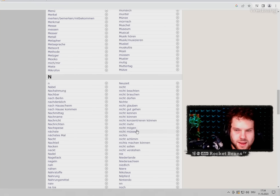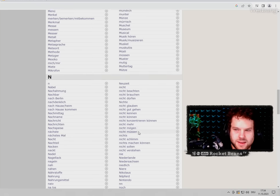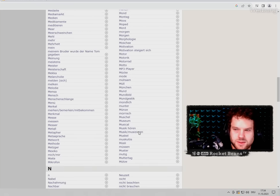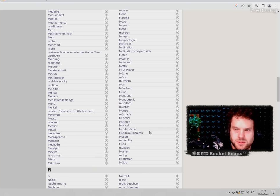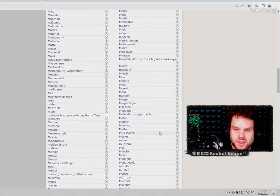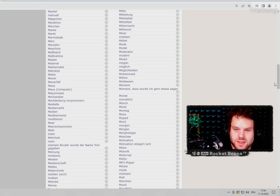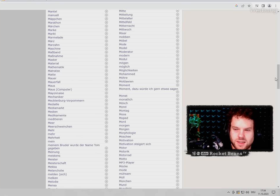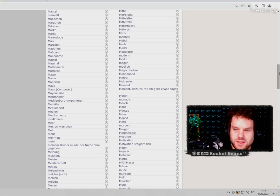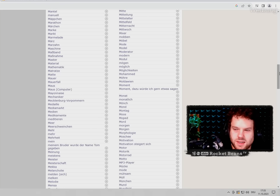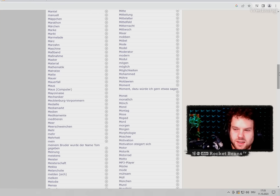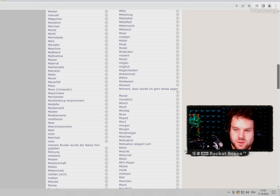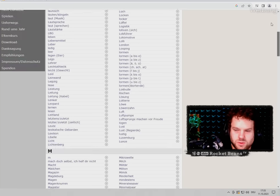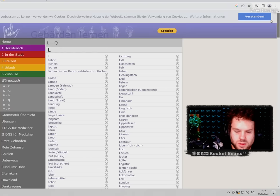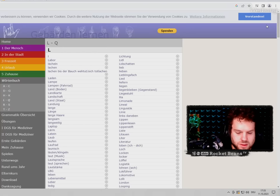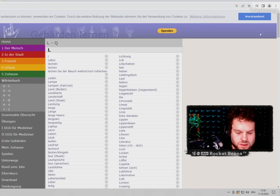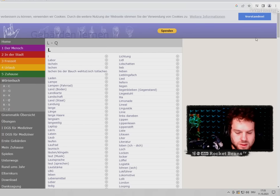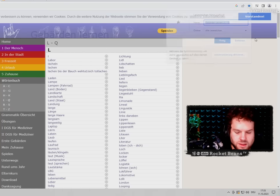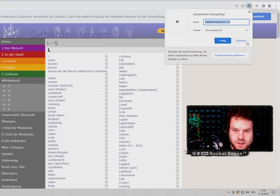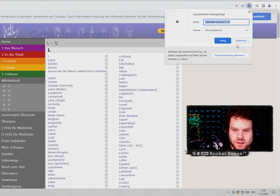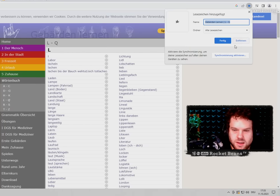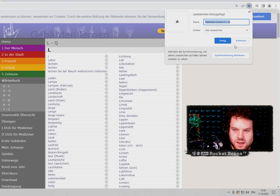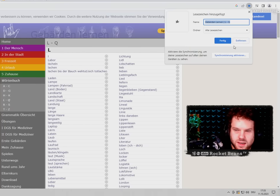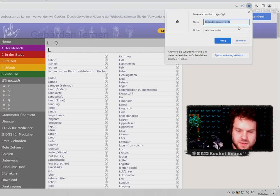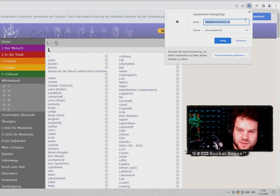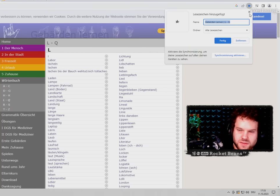Ach so, ich dachte, ich kann suchen. F